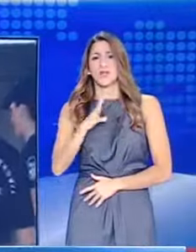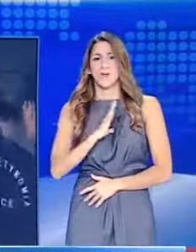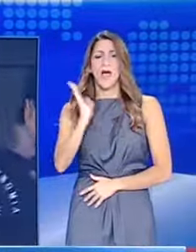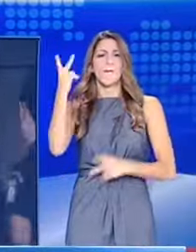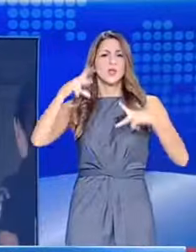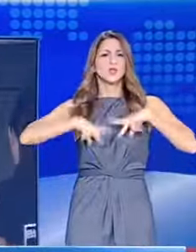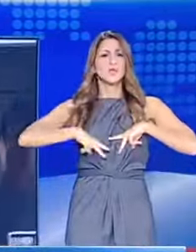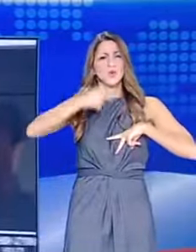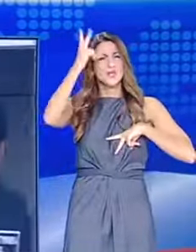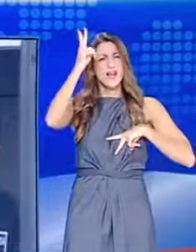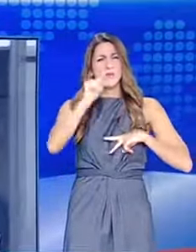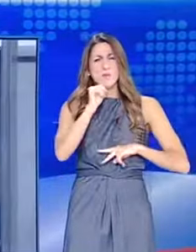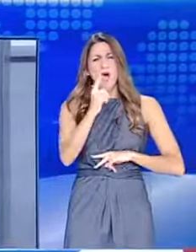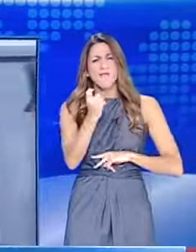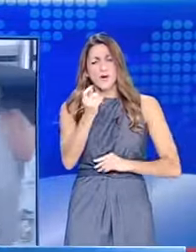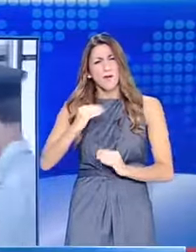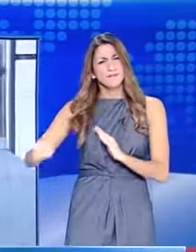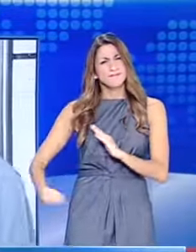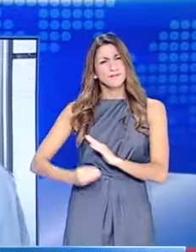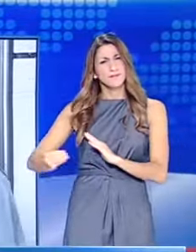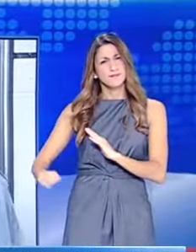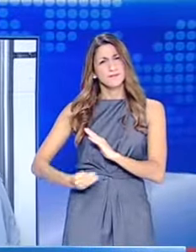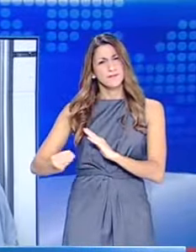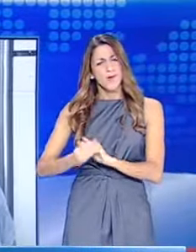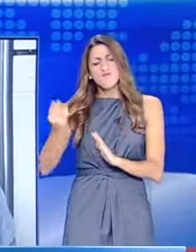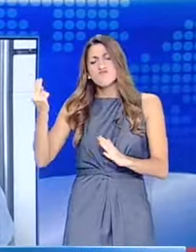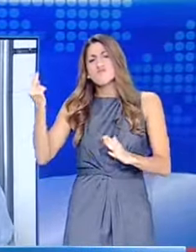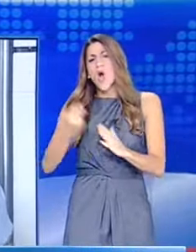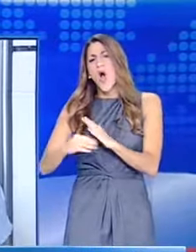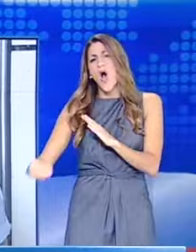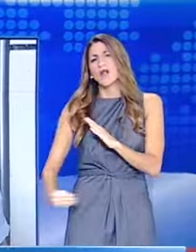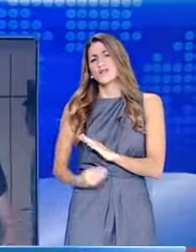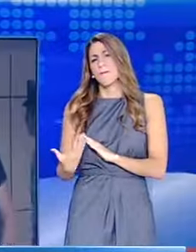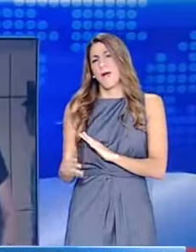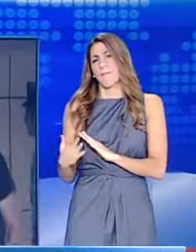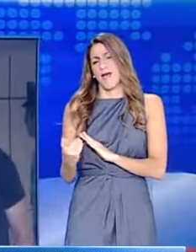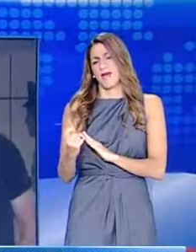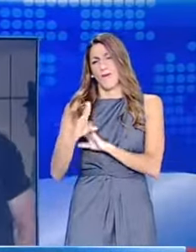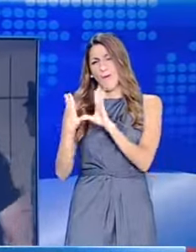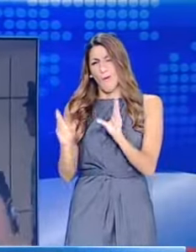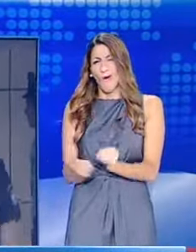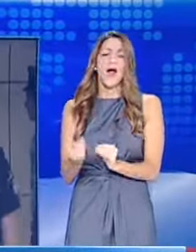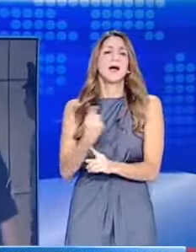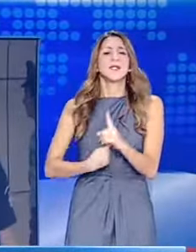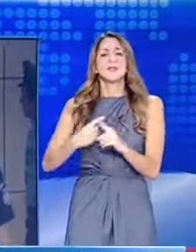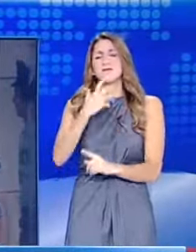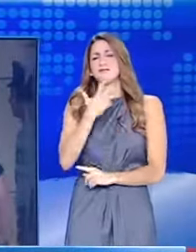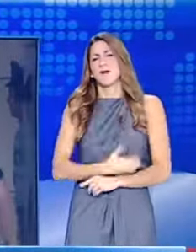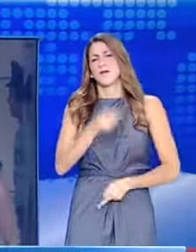ένοχος για ξέπλυμα μαύρου χρήματος που προέρχεται από το αδίκημα της παθητικής δωροδοκίας με όλες τις επιβαρυντικές περιστάσεις του νόμου